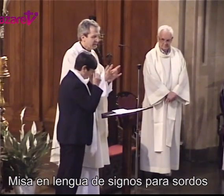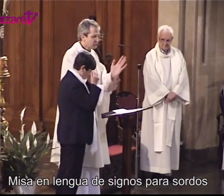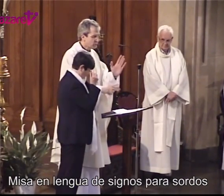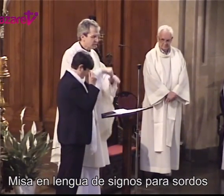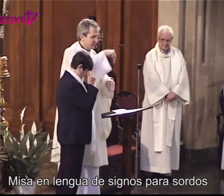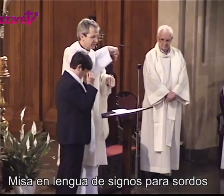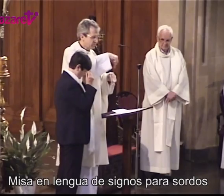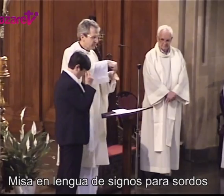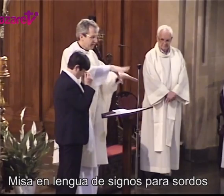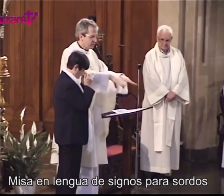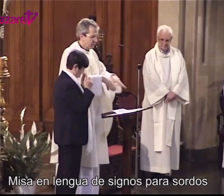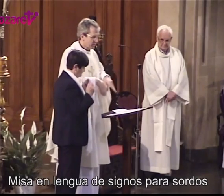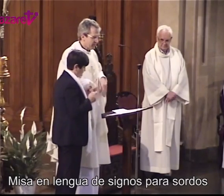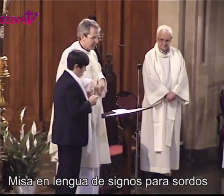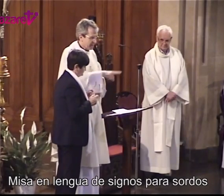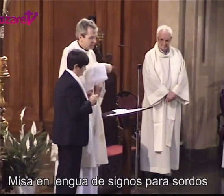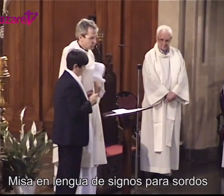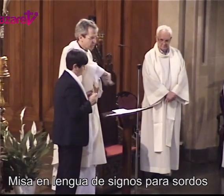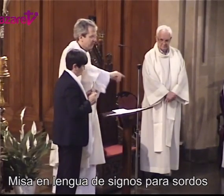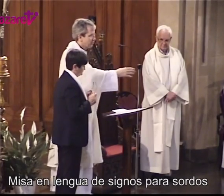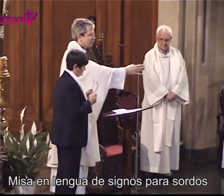Jesús resucitado, escúchanos.